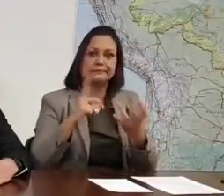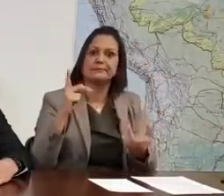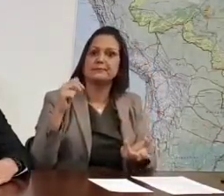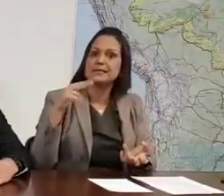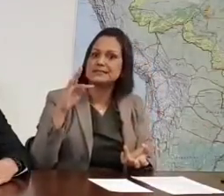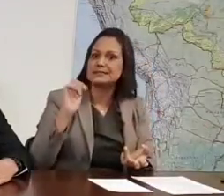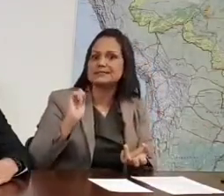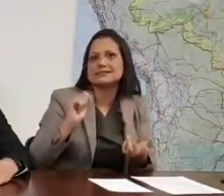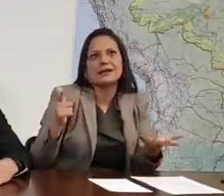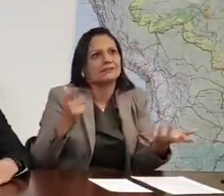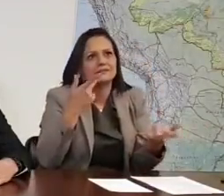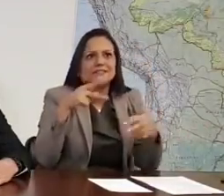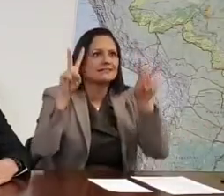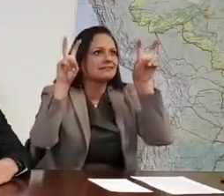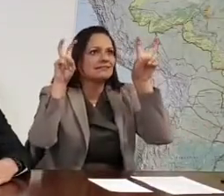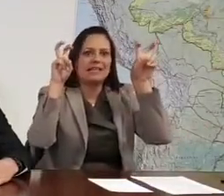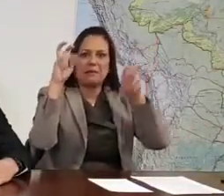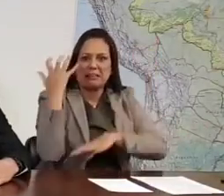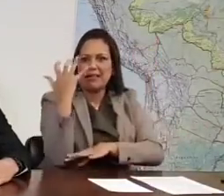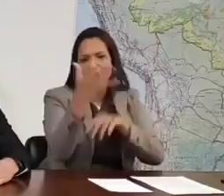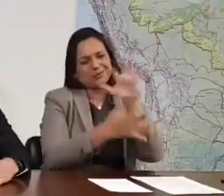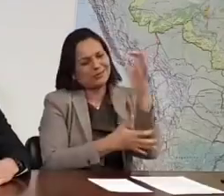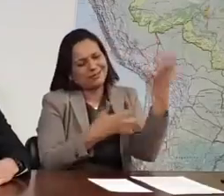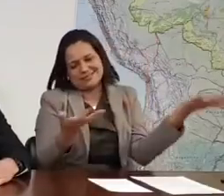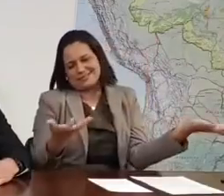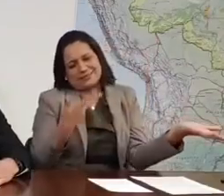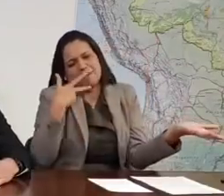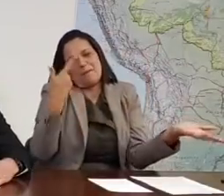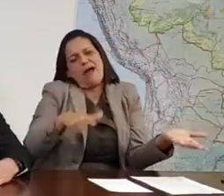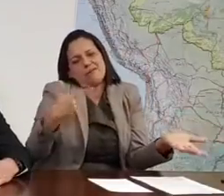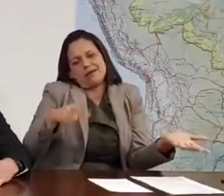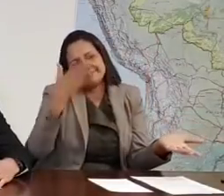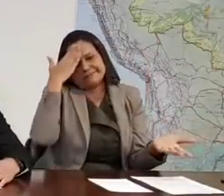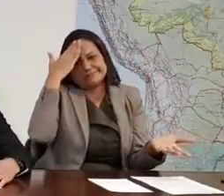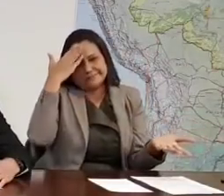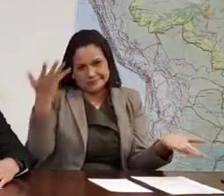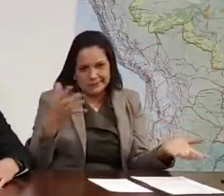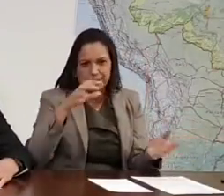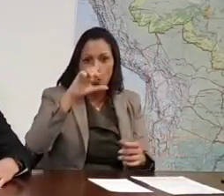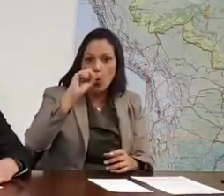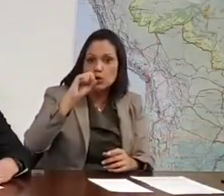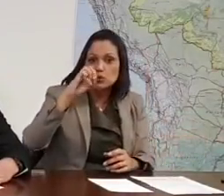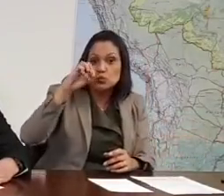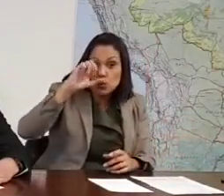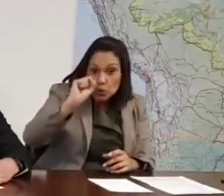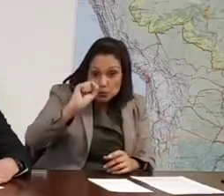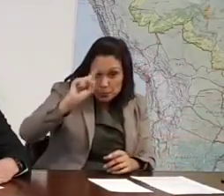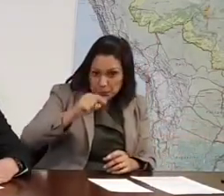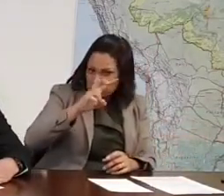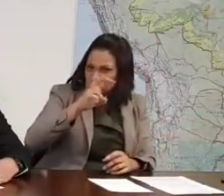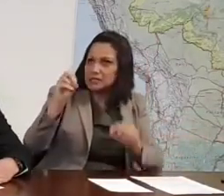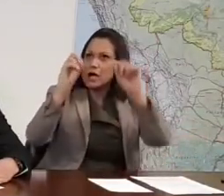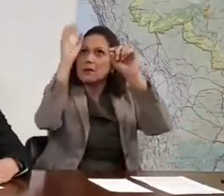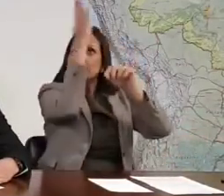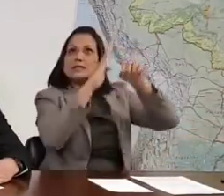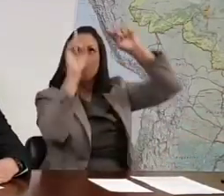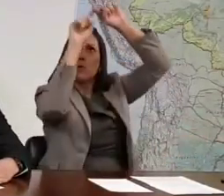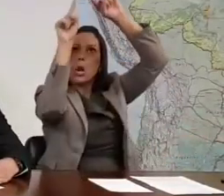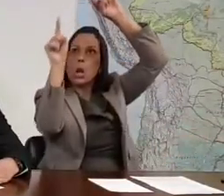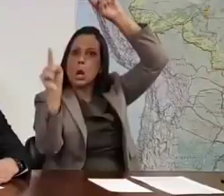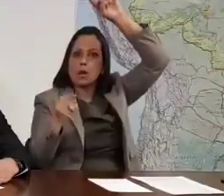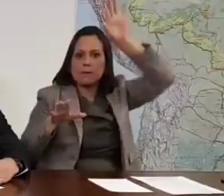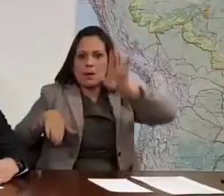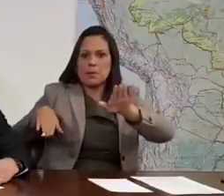de natureza no Brasil é chover no molhado. Nós temos 8.500 quilômetros de costa. Precisamos divulgar isso, de águas